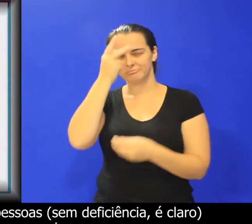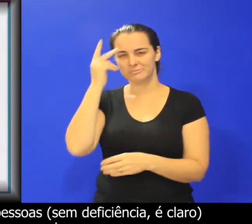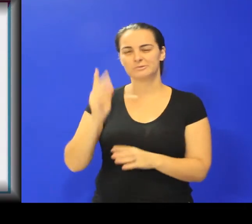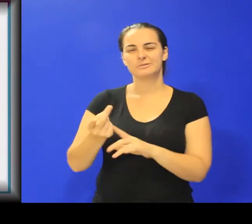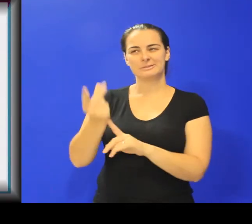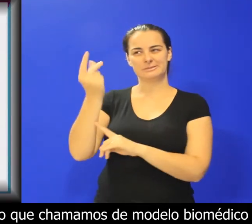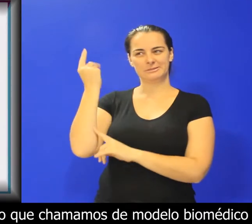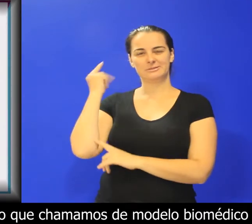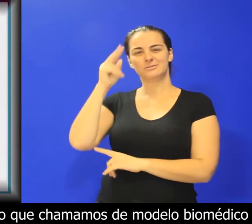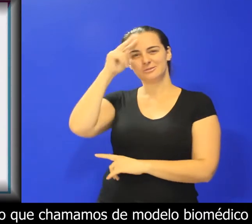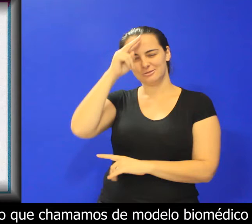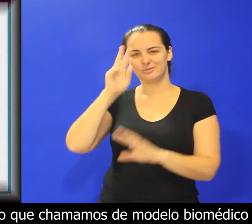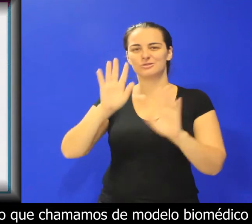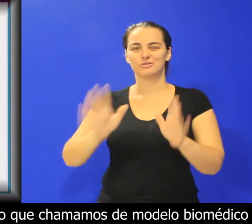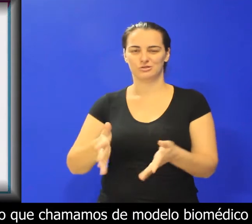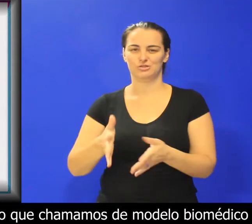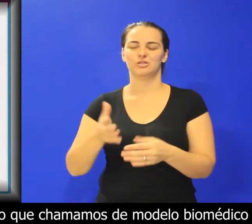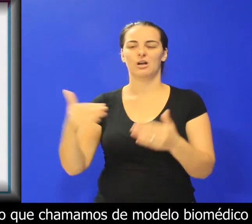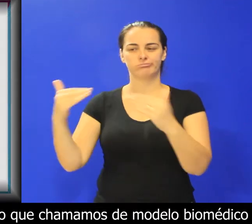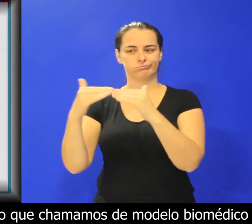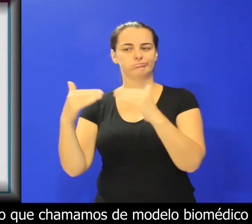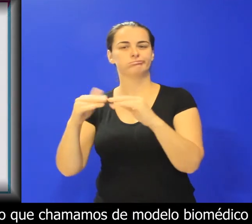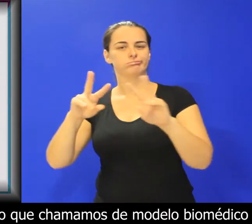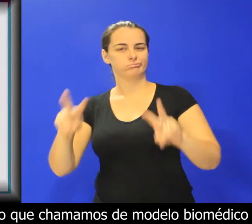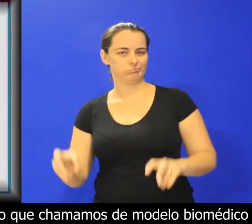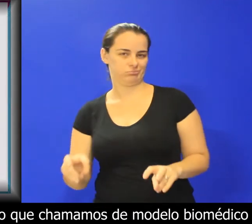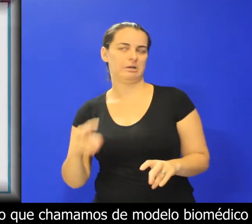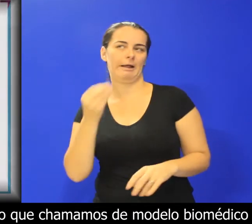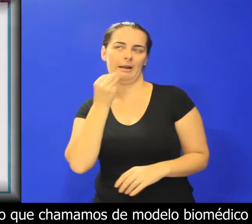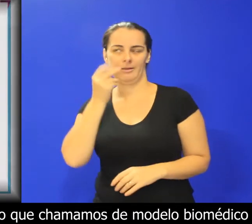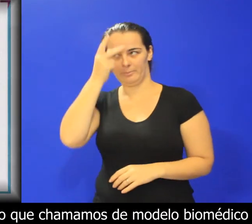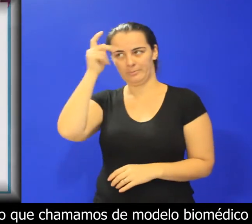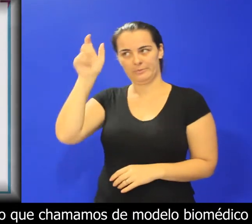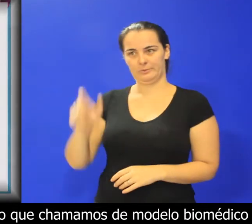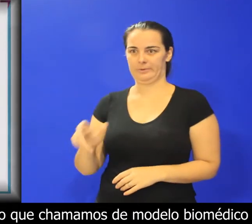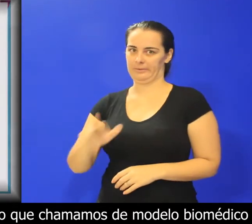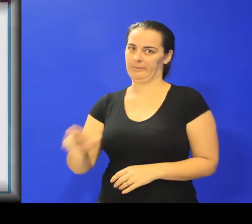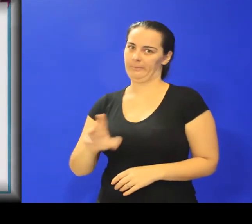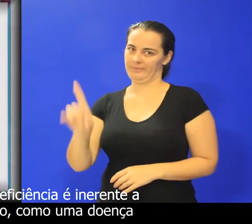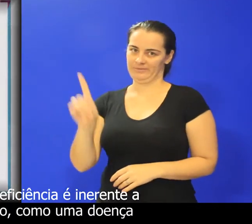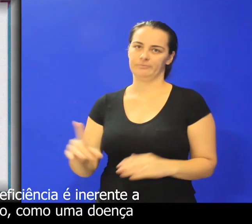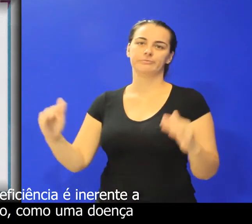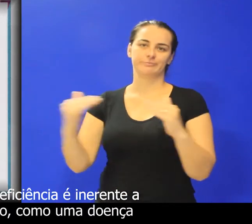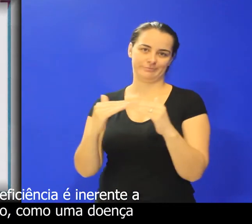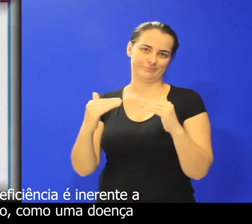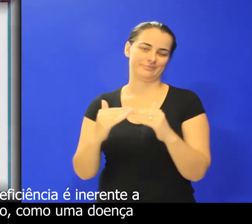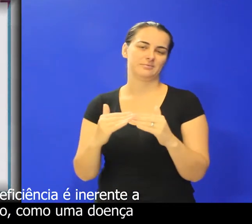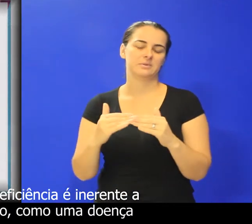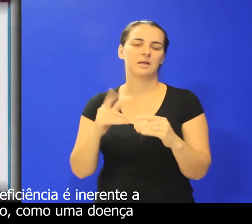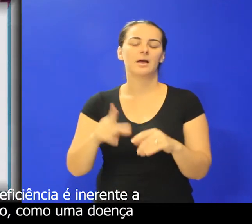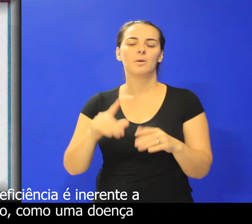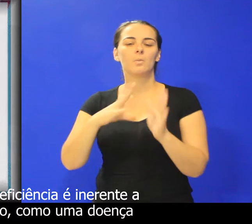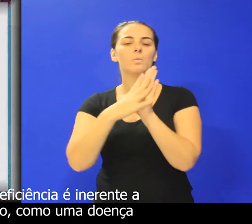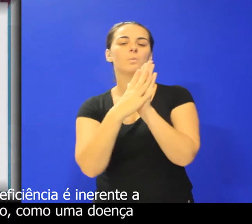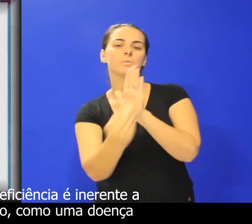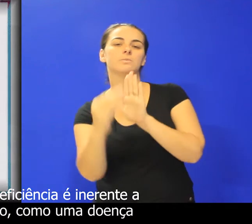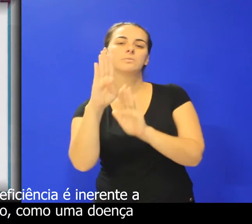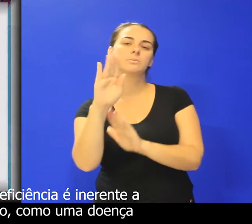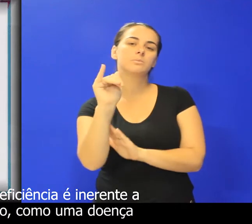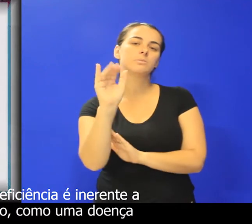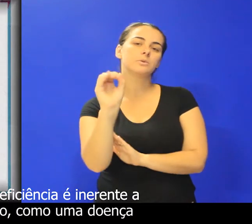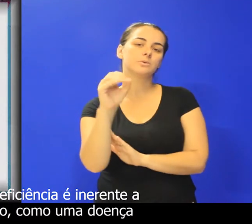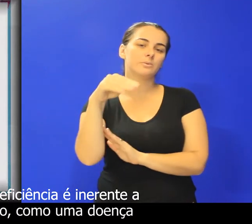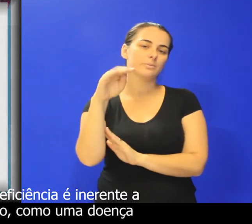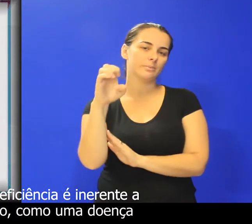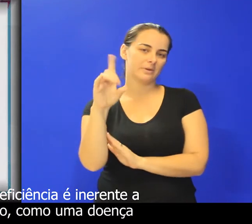com isso. Esse é o pensamento que norteia o que chamamos de modelo biomédico, a ideia de que a deficiência é inerente